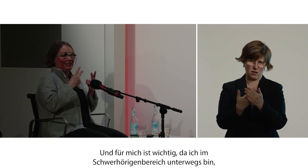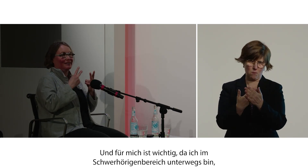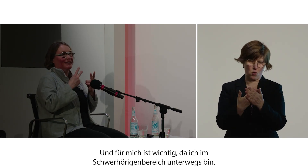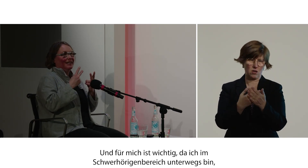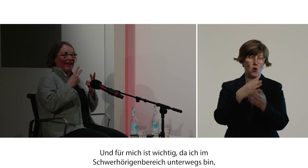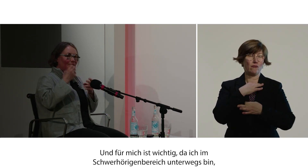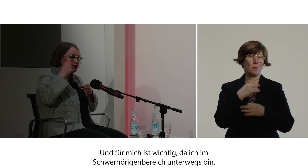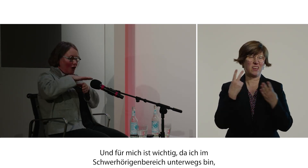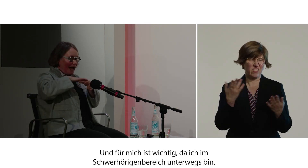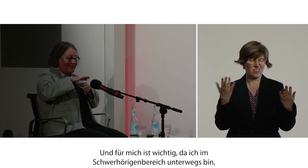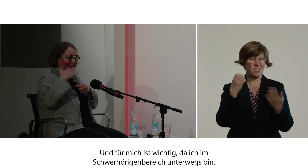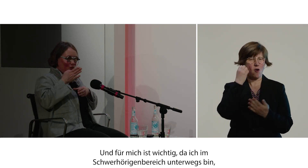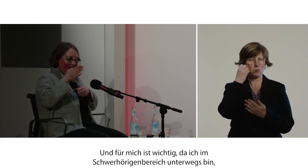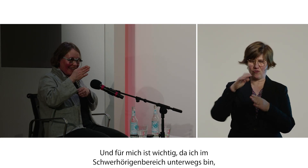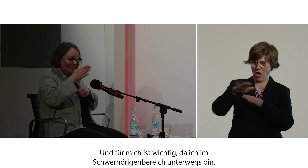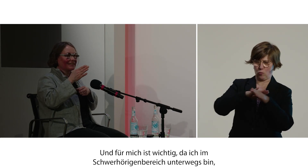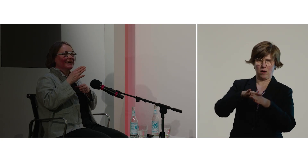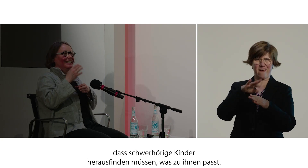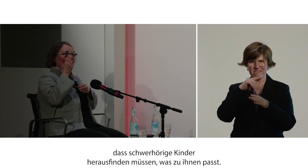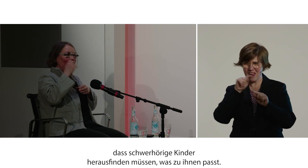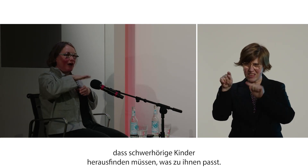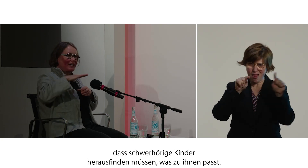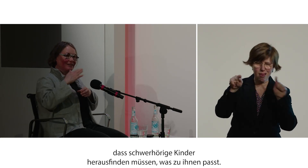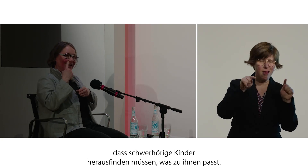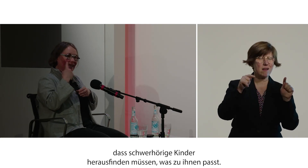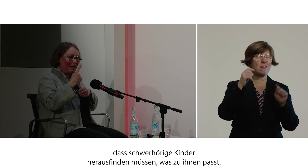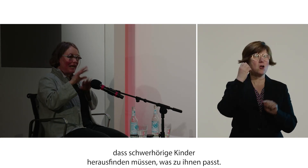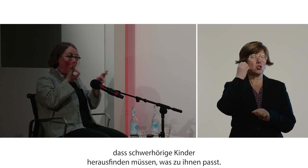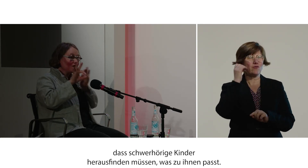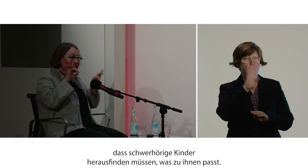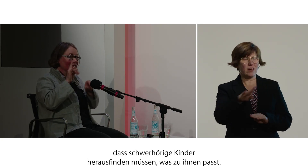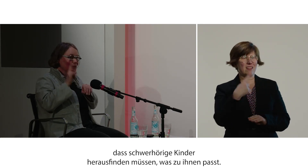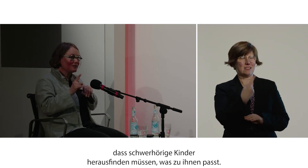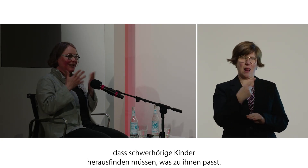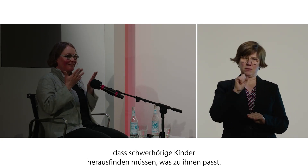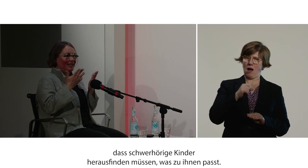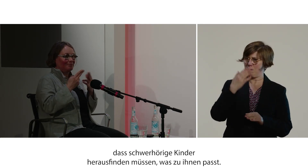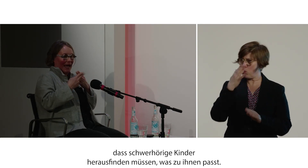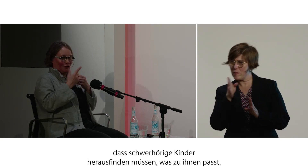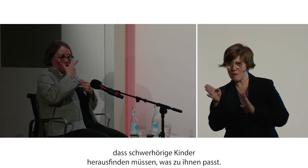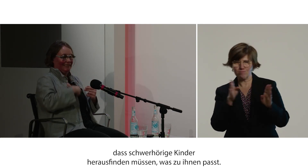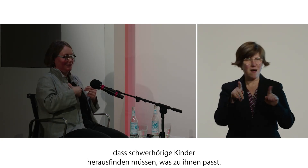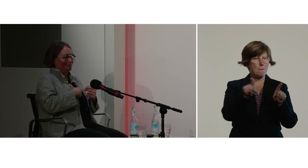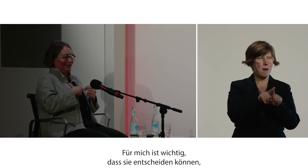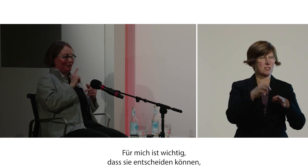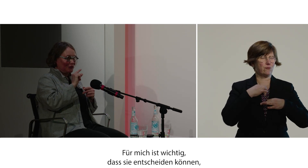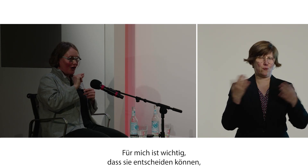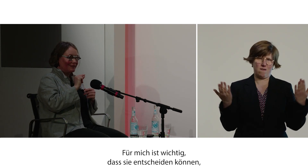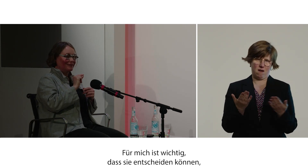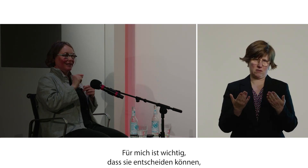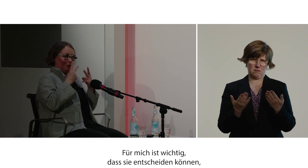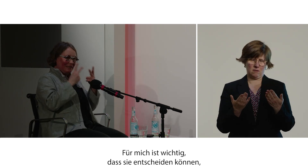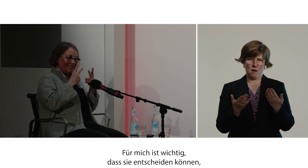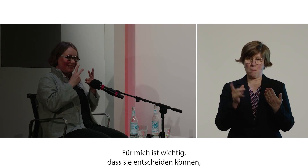ist es wichtig, weil ich im schweren Bereich sehr viel unterwegs bin, dass schwere Kinder selbst herausfinden müssen, was passt zu ihnen. Das